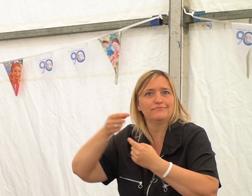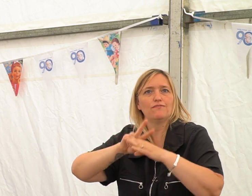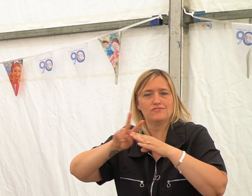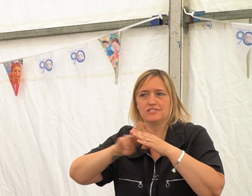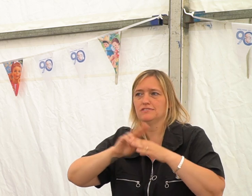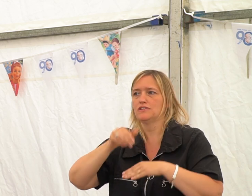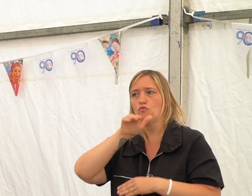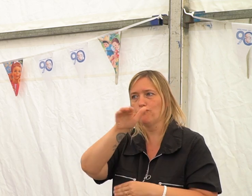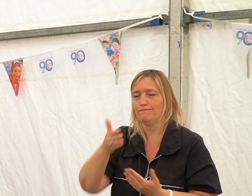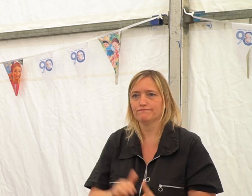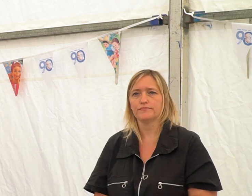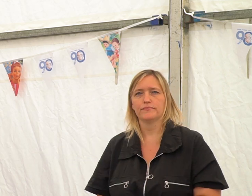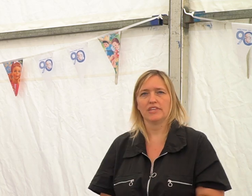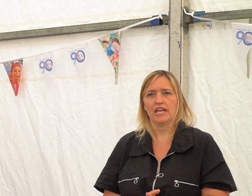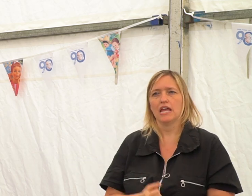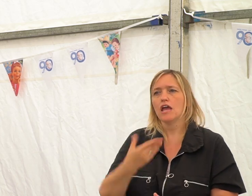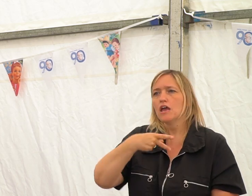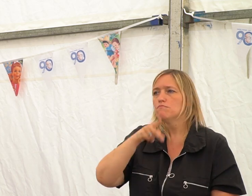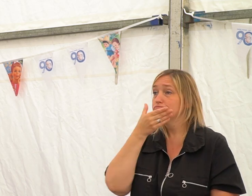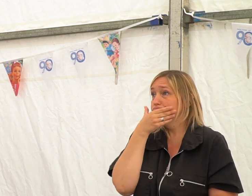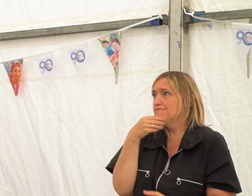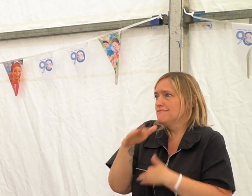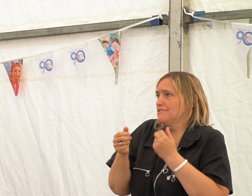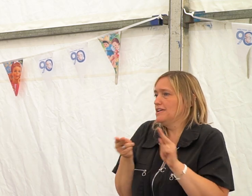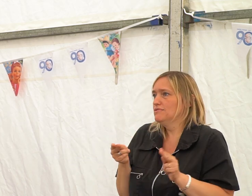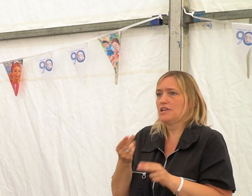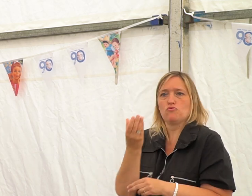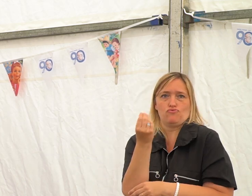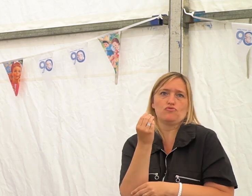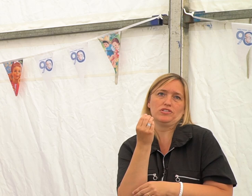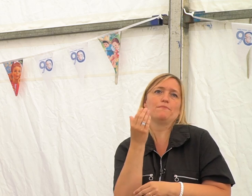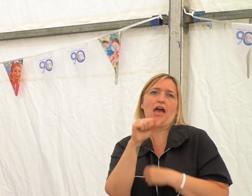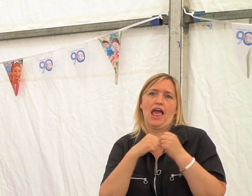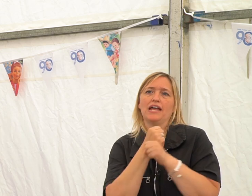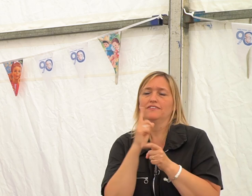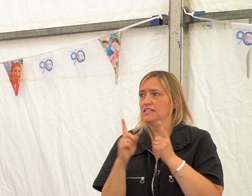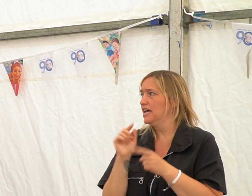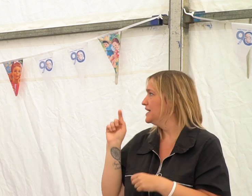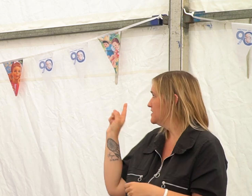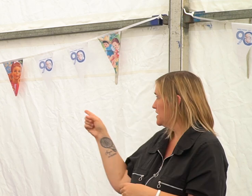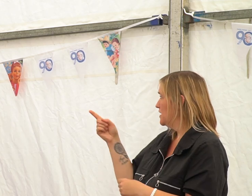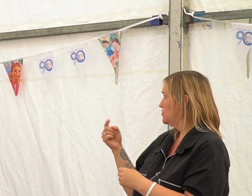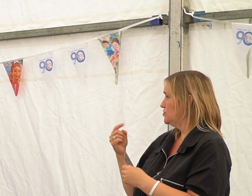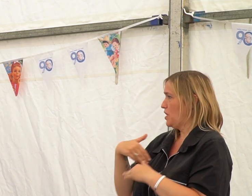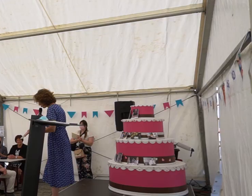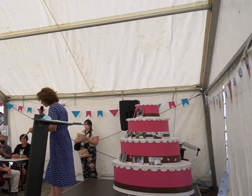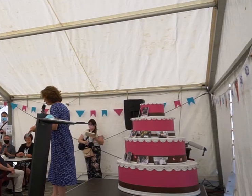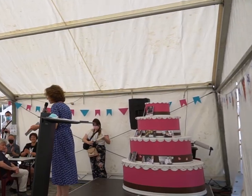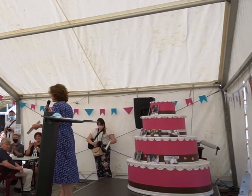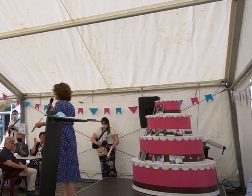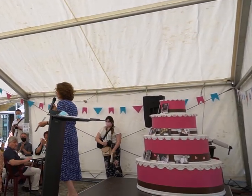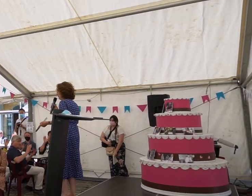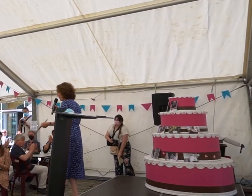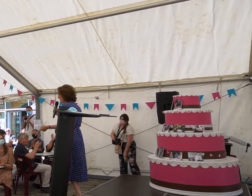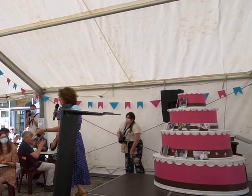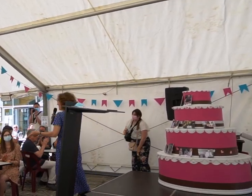plus beau cadeau pour son 90e anniversaire. Je suis très heureuse de vous offrir ce premier exemplaire qu'on vient de recevoir, qui est tout chaud aux